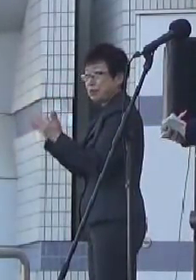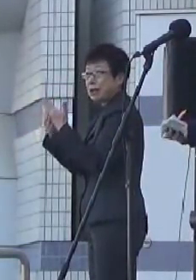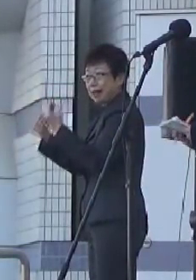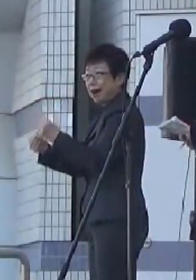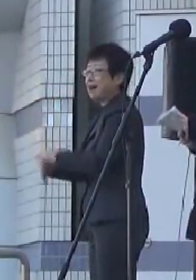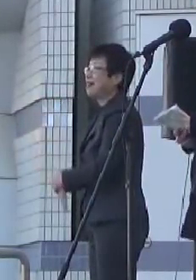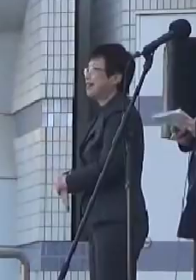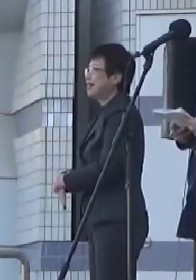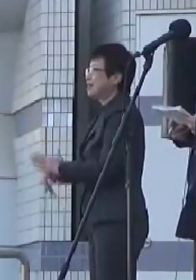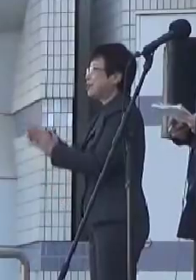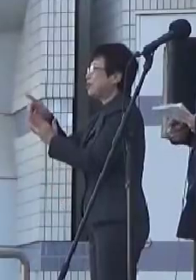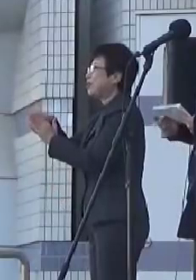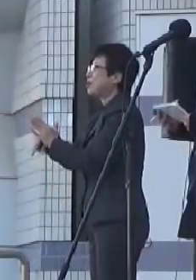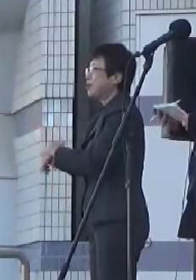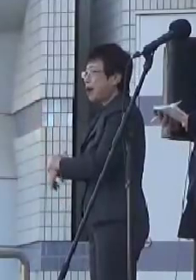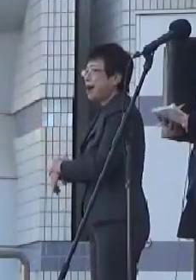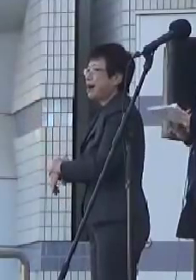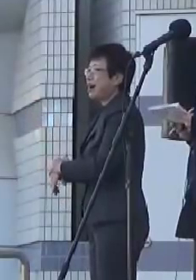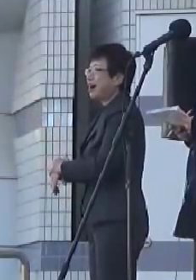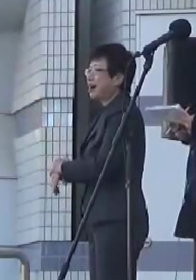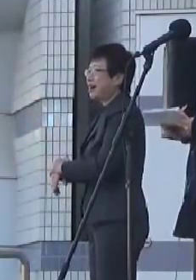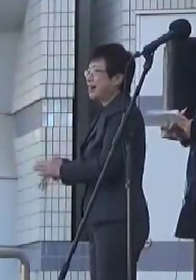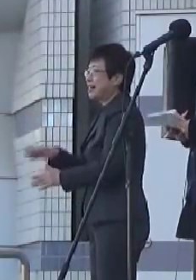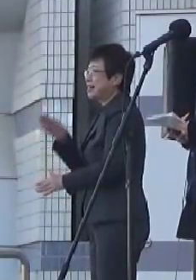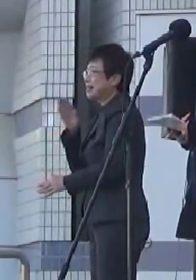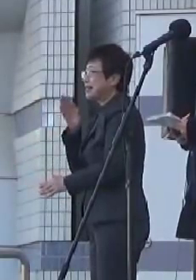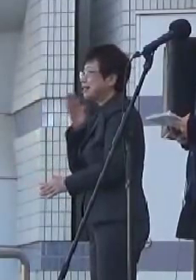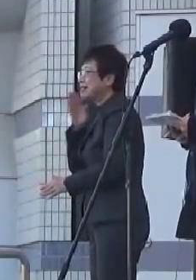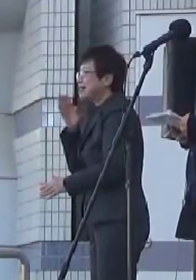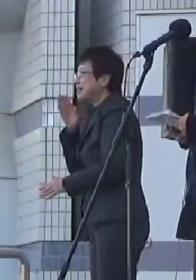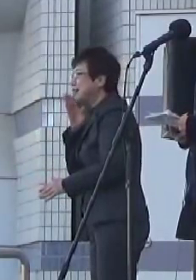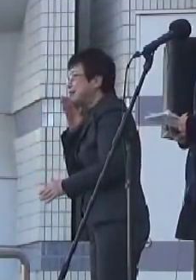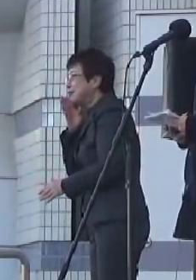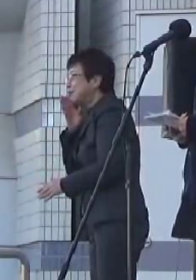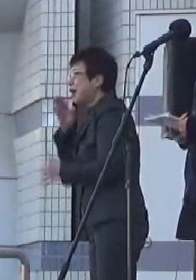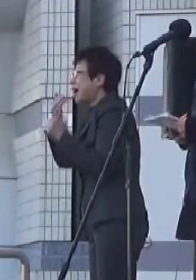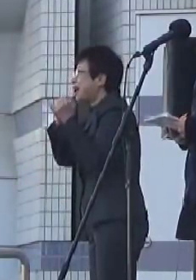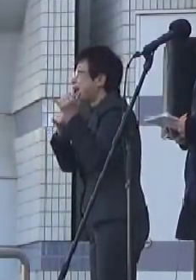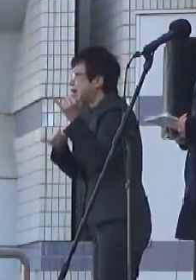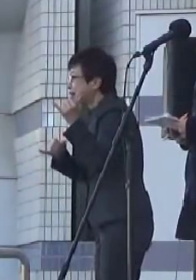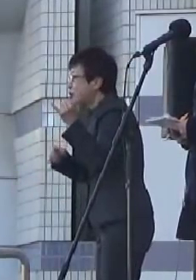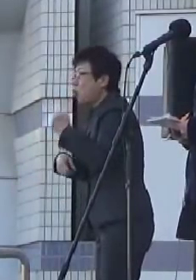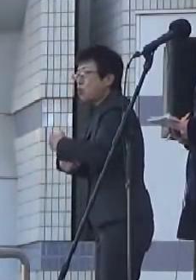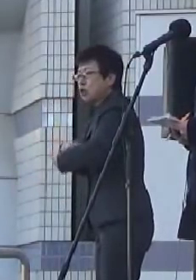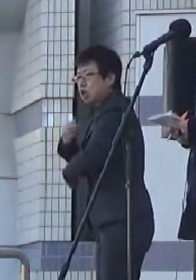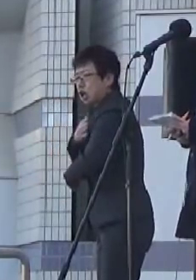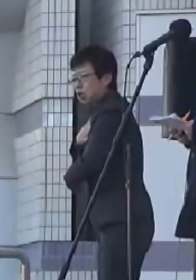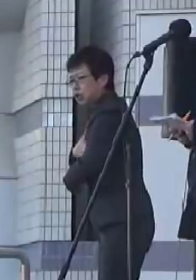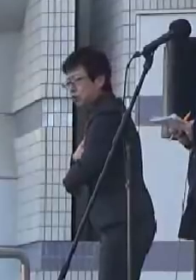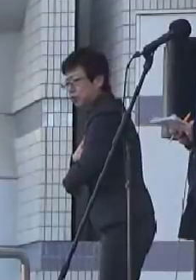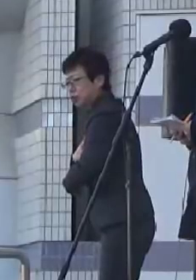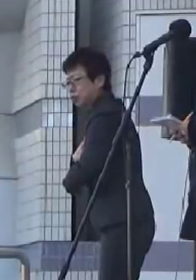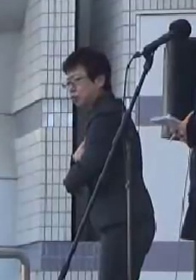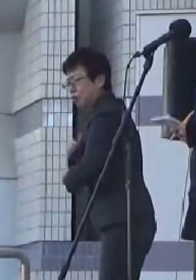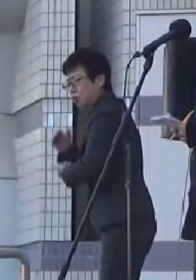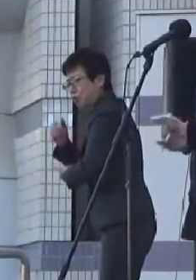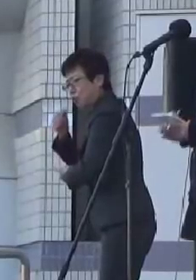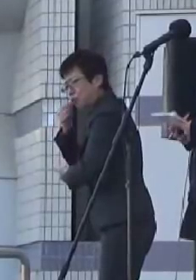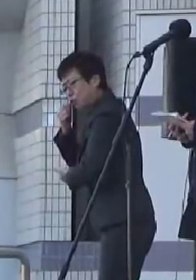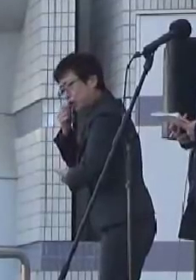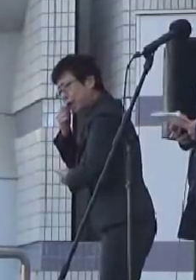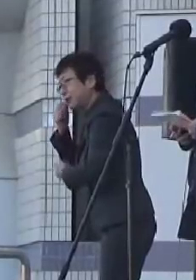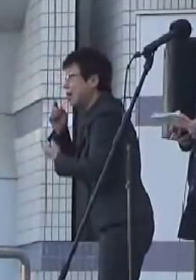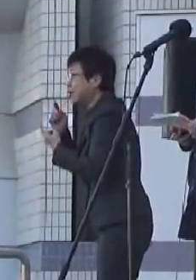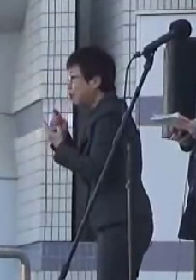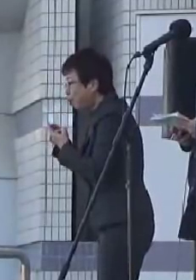して、その時は事実とか歴史というものを正確に知ることの難しさと、あとそ